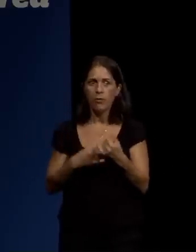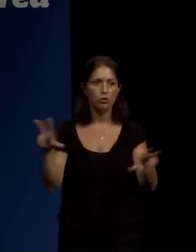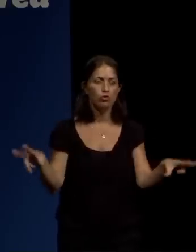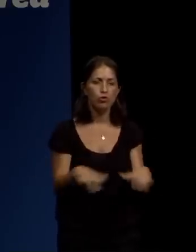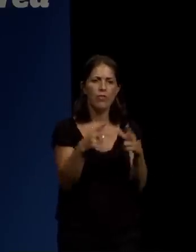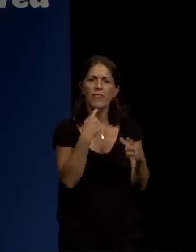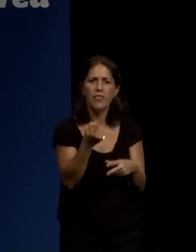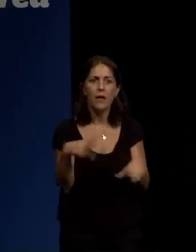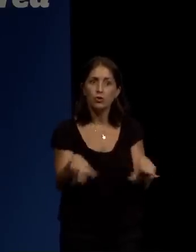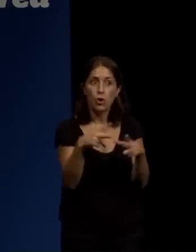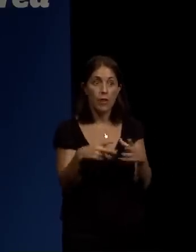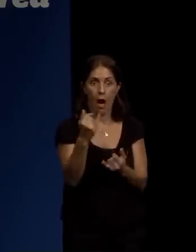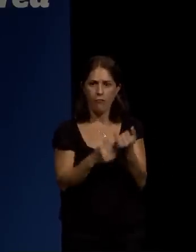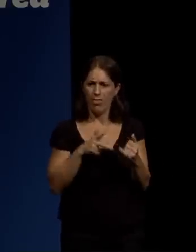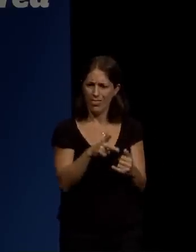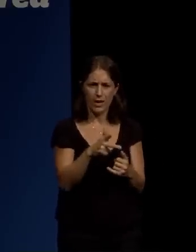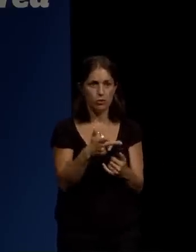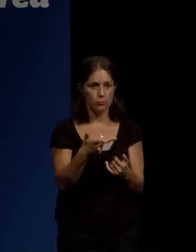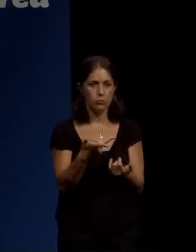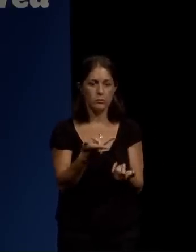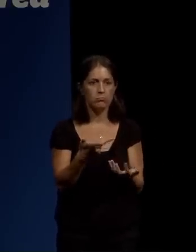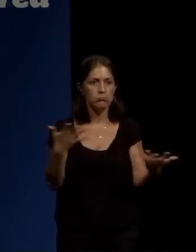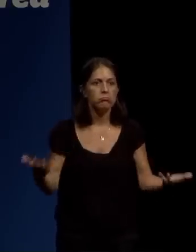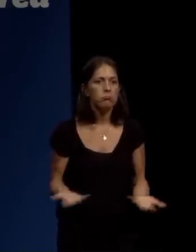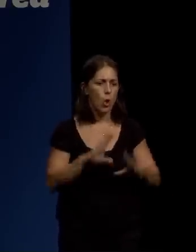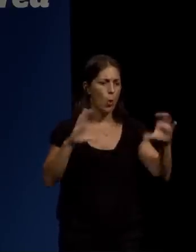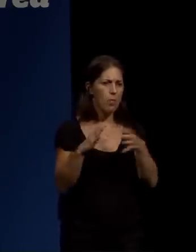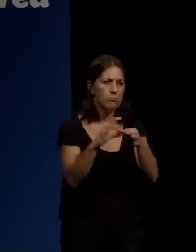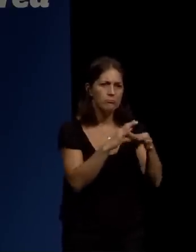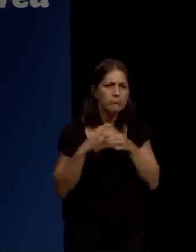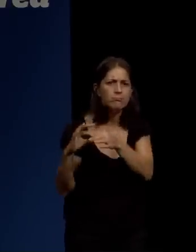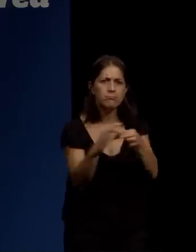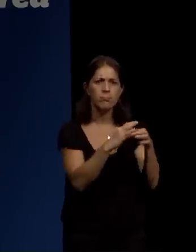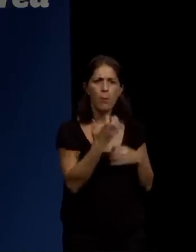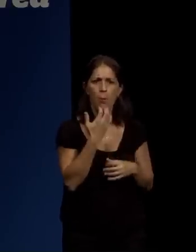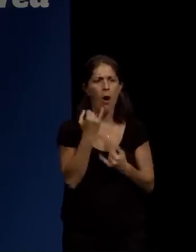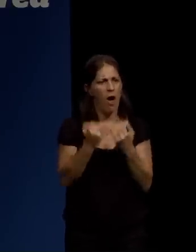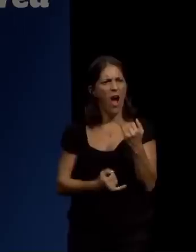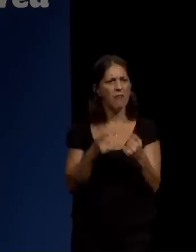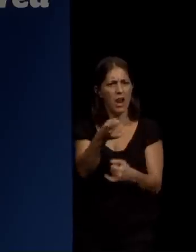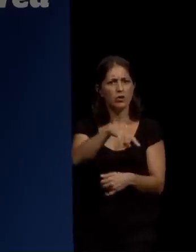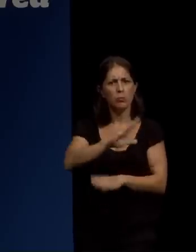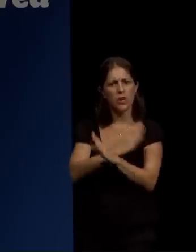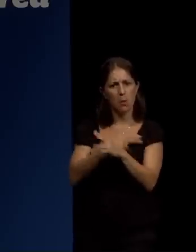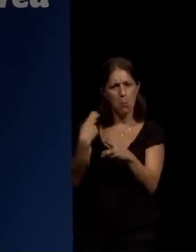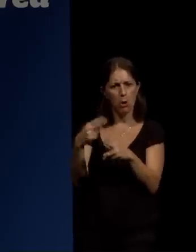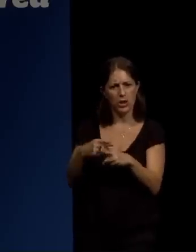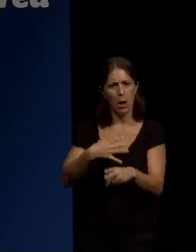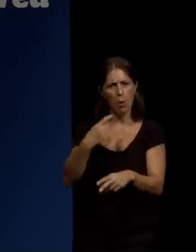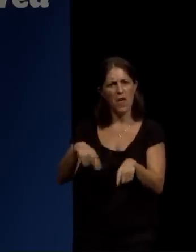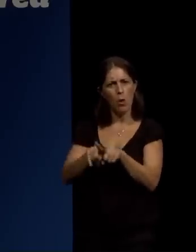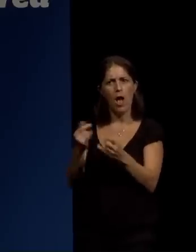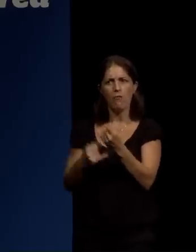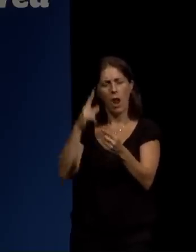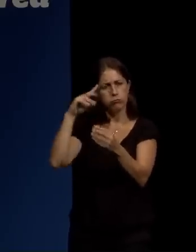sociedade quere pular por uns dereitos, se a sociedade ten comunidade, ten unión, ten unidade popular, como non vai a ser a clase política capaz de poñerse de